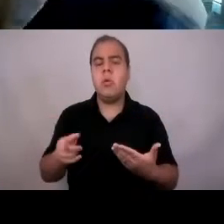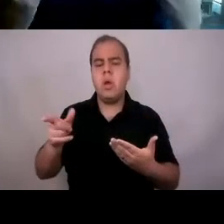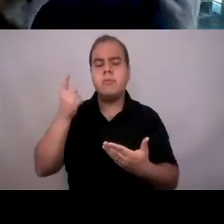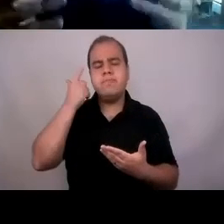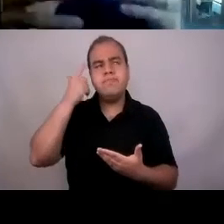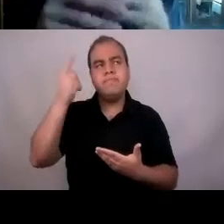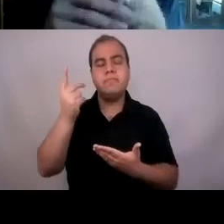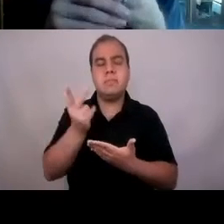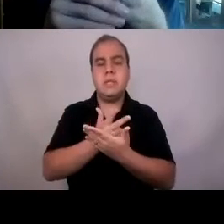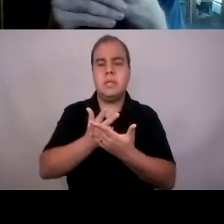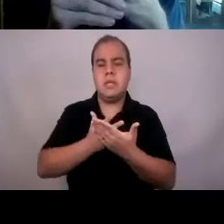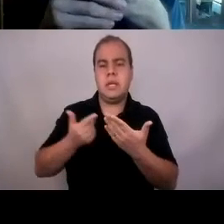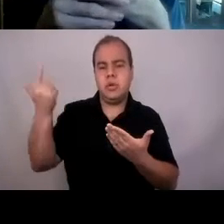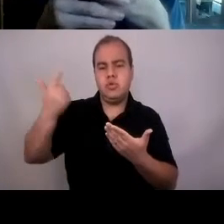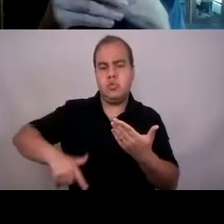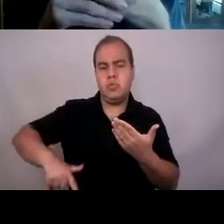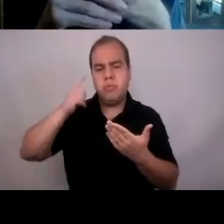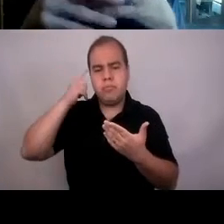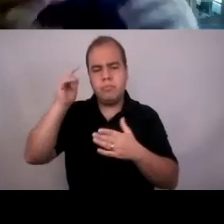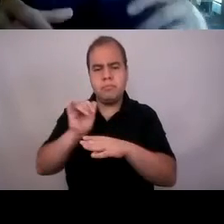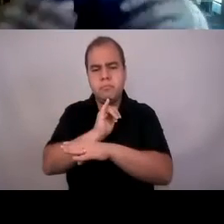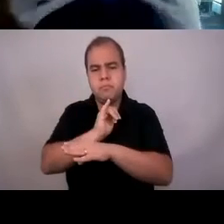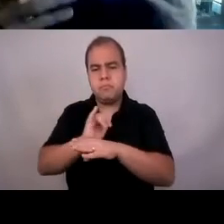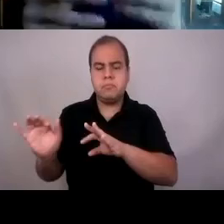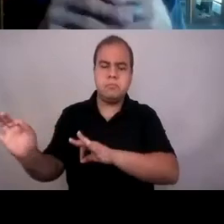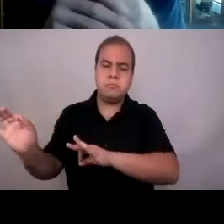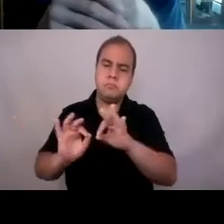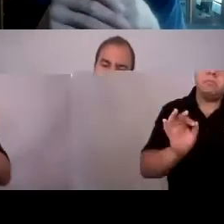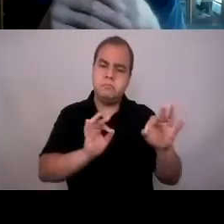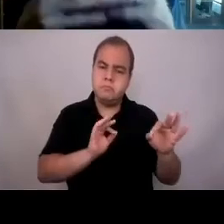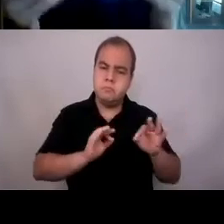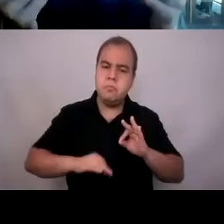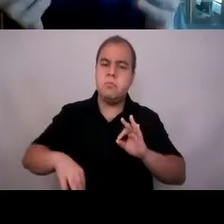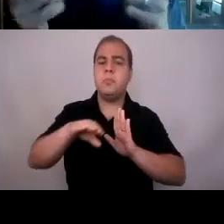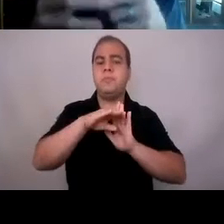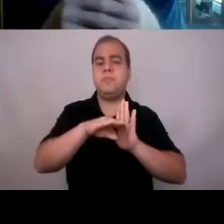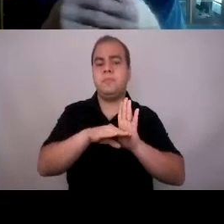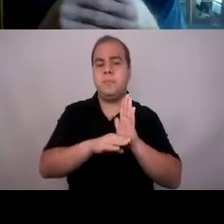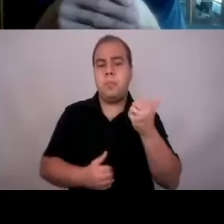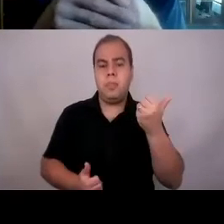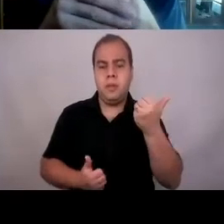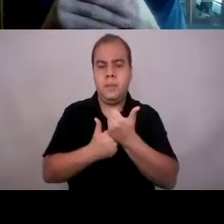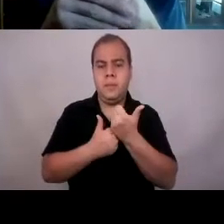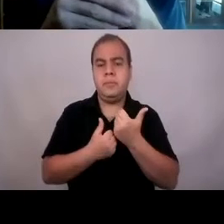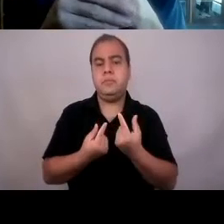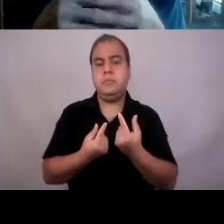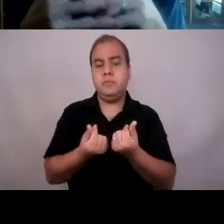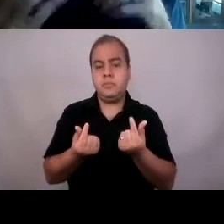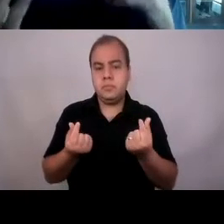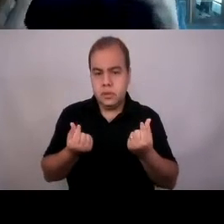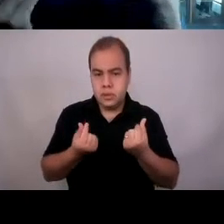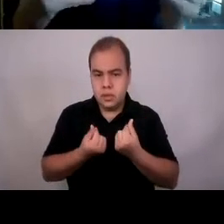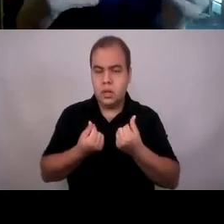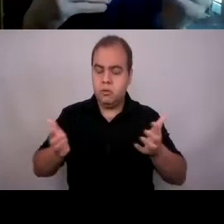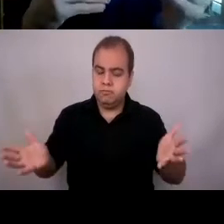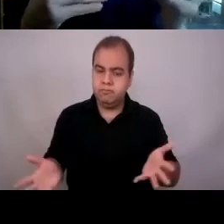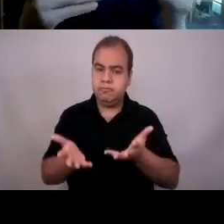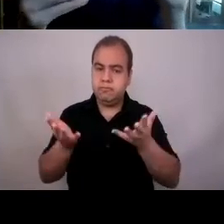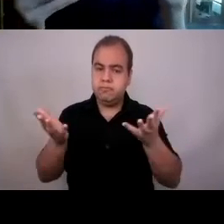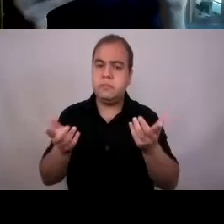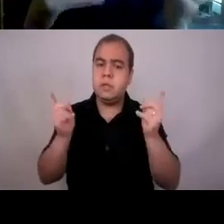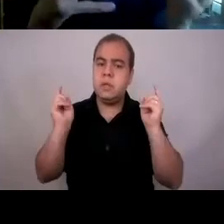e eles começaram a desenhar, então, programas de apoio financeiro, inclusive, para